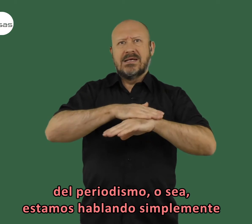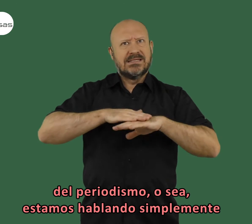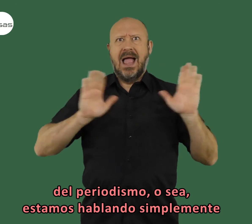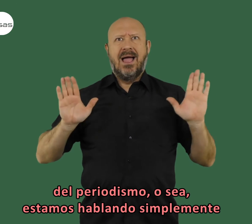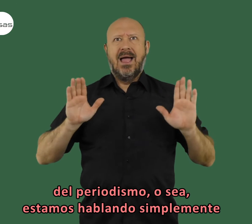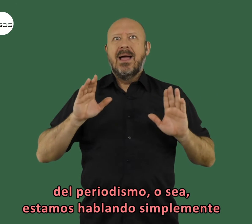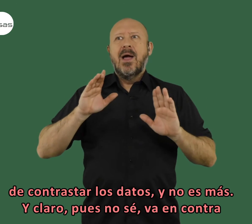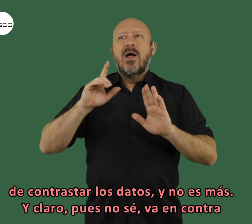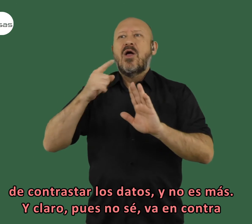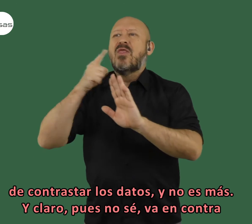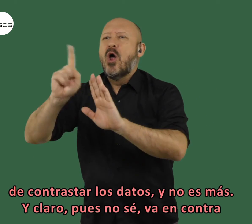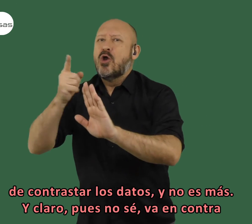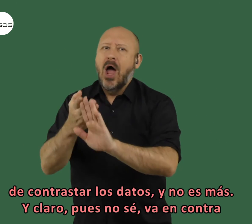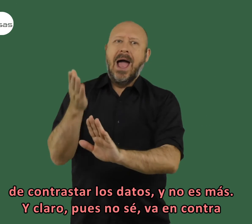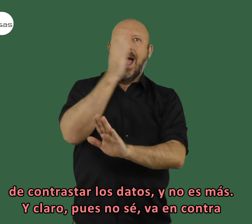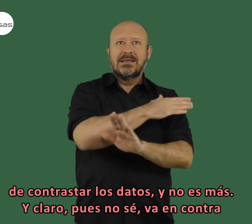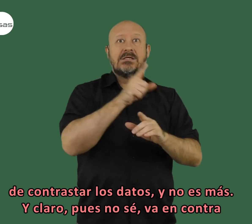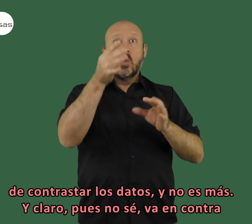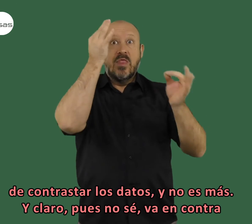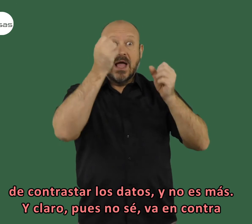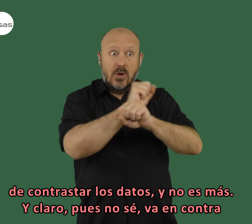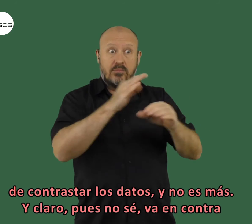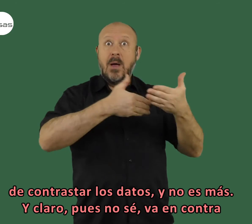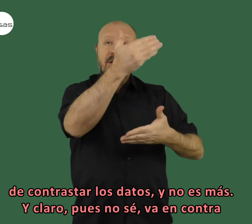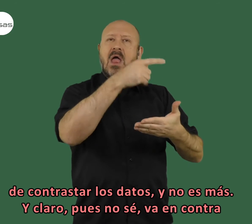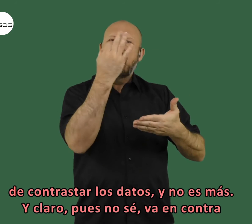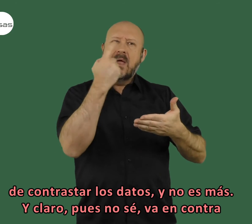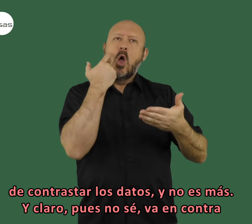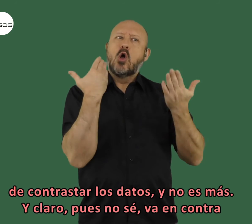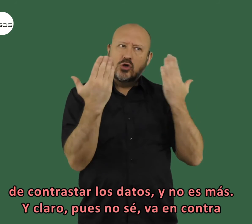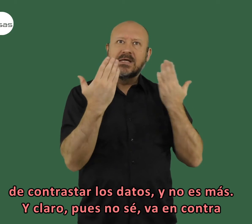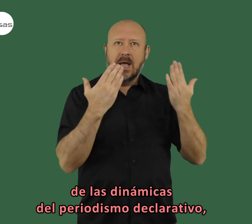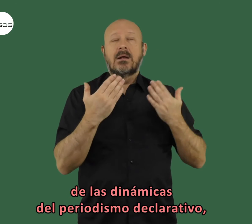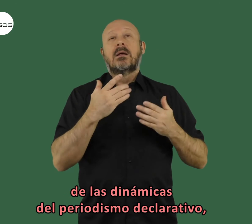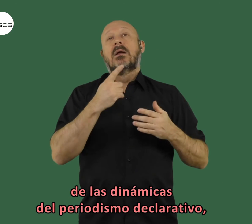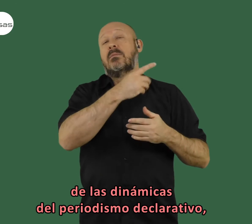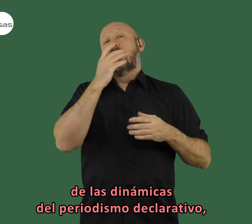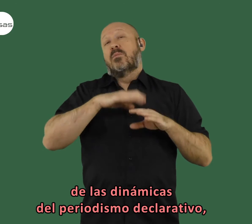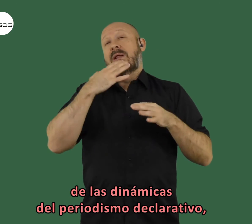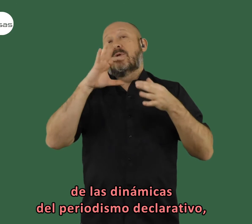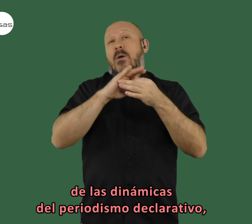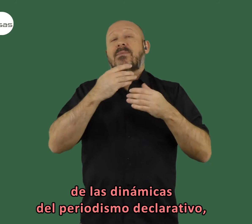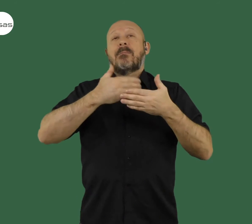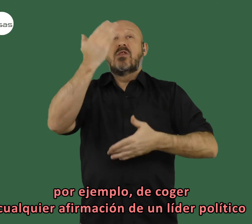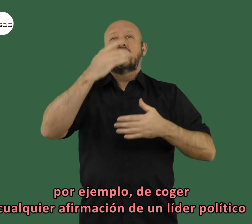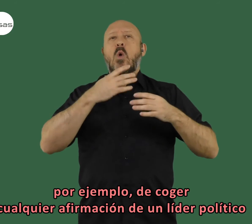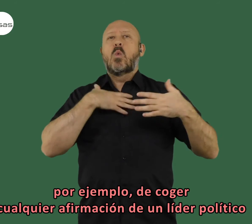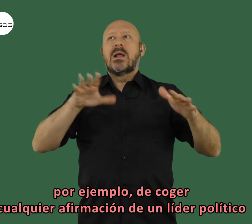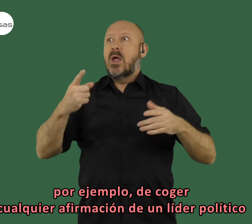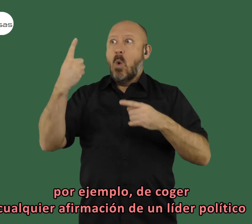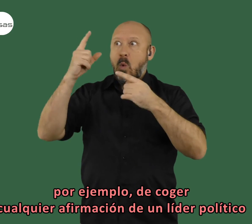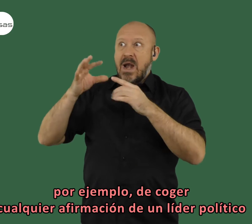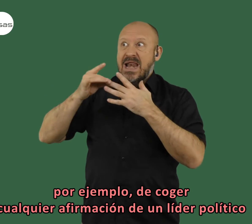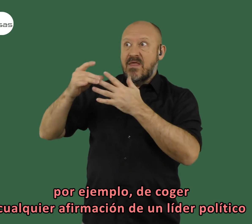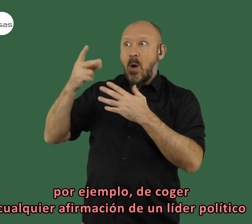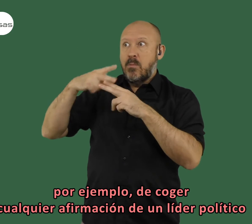estamos hablando simplemente de contrastar los datos y no es más. Y claro, pues no sé, va en contra de las dinámicas del periodismo declarativo, por ejemplo, de coger